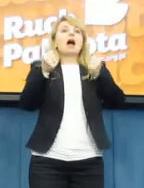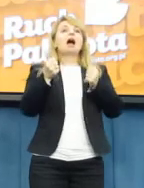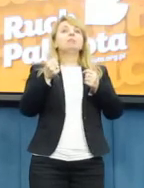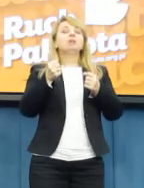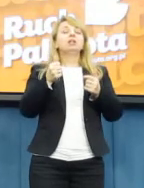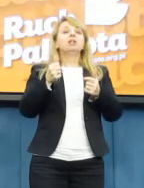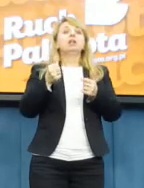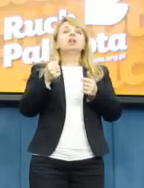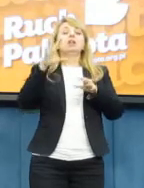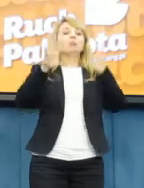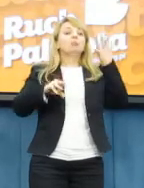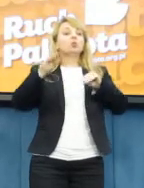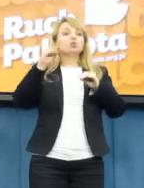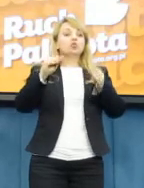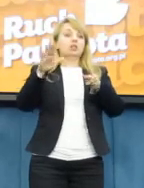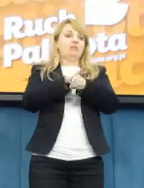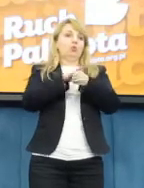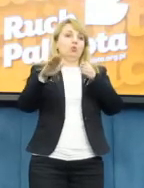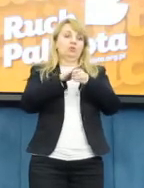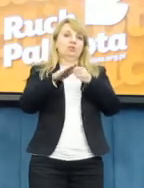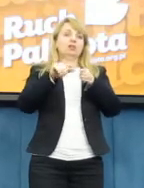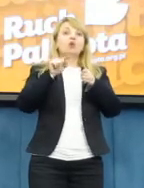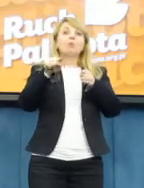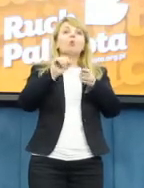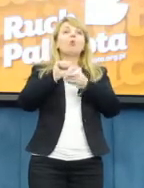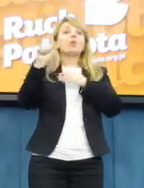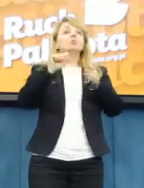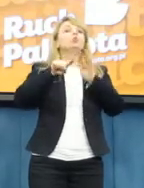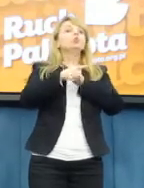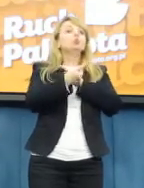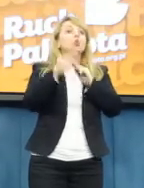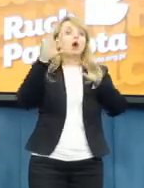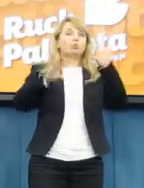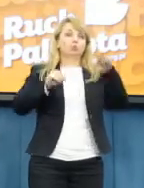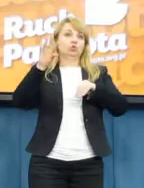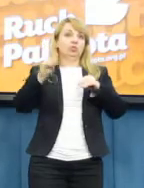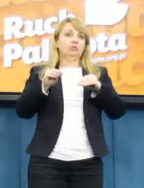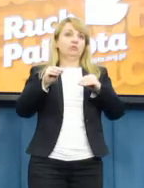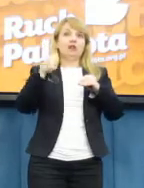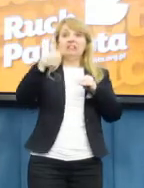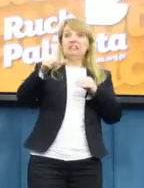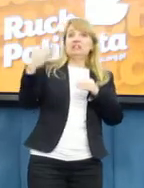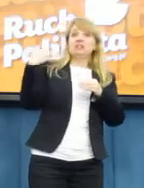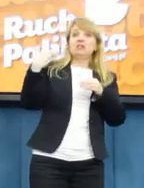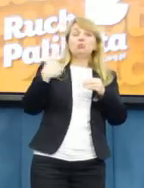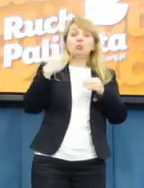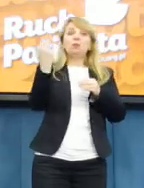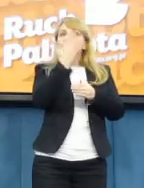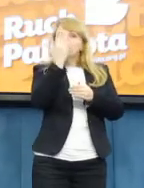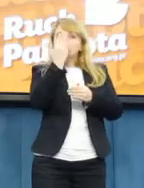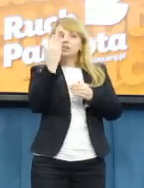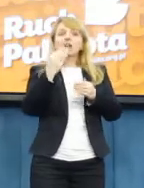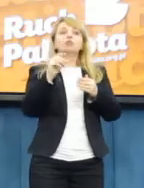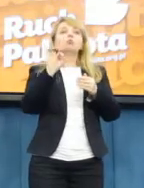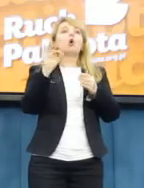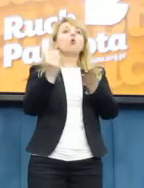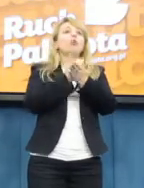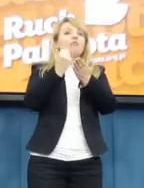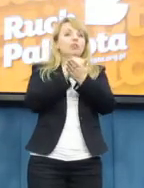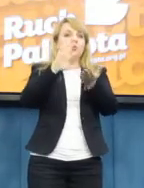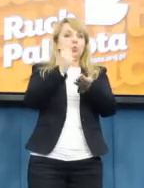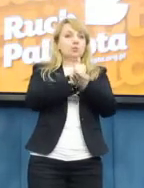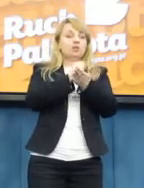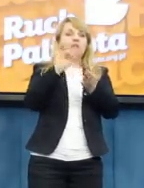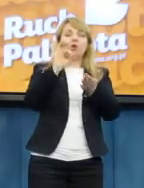Państwo, nie tak dawno jak w zeszłym tygodniu mogliśmy przeczytać o pomysłach Rostowskiego na nowelizację ustawy o VAT-ie, która ma